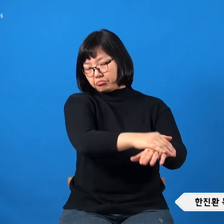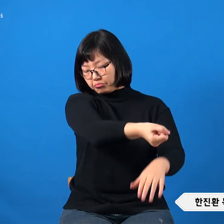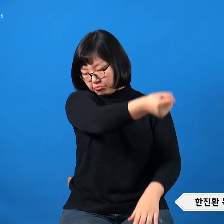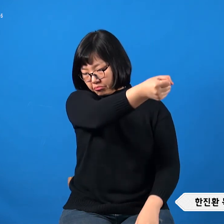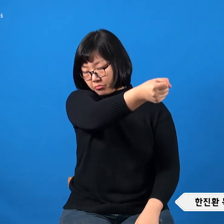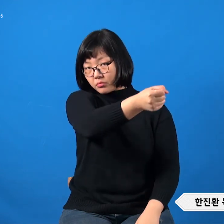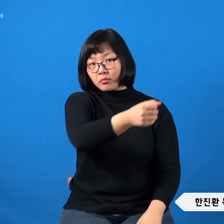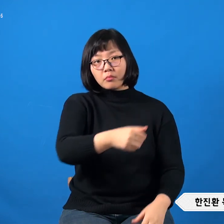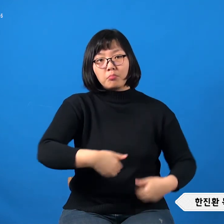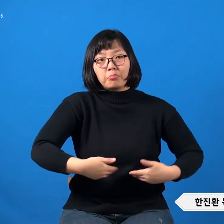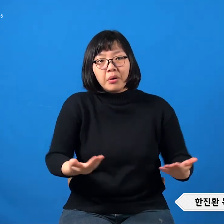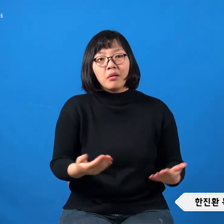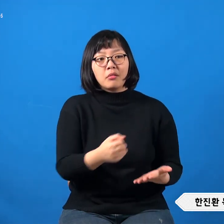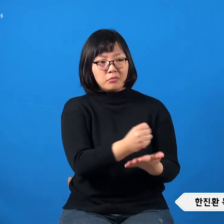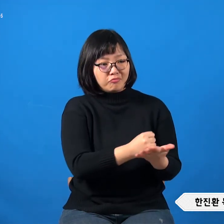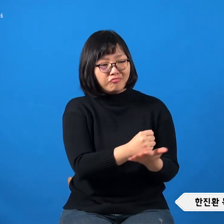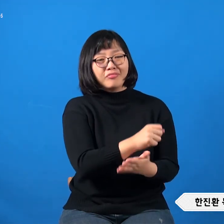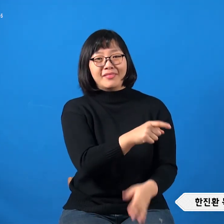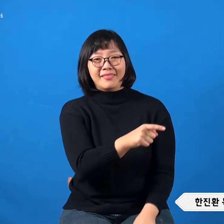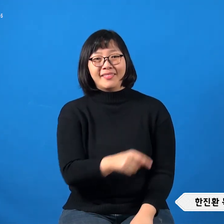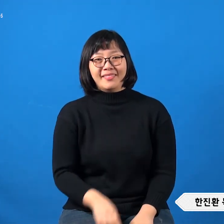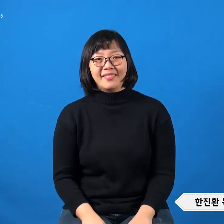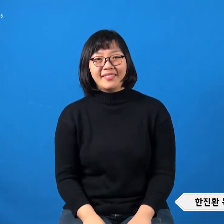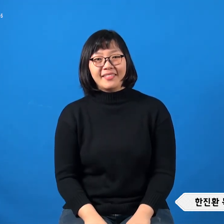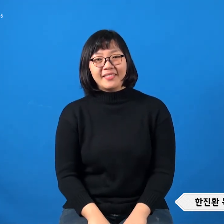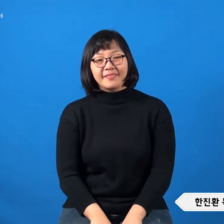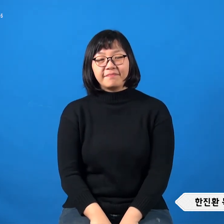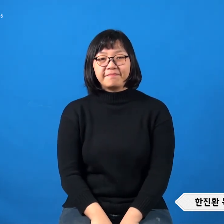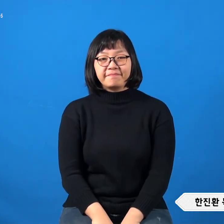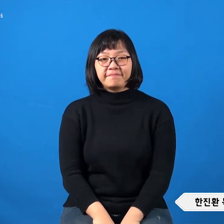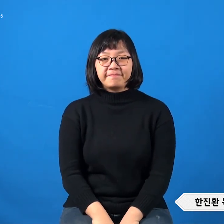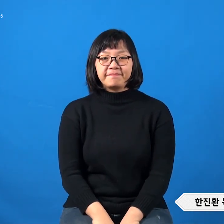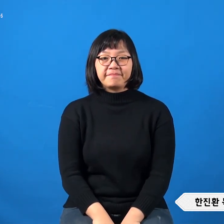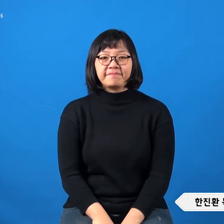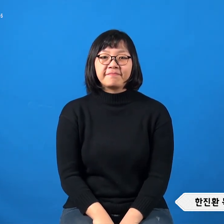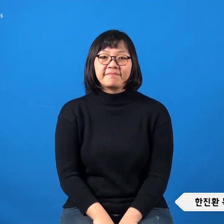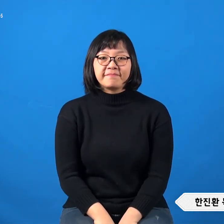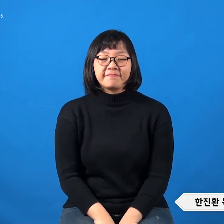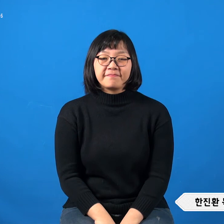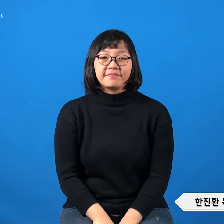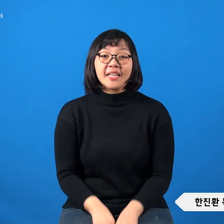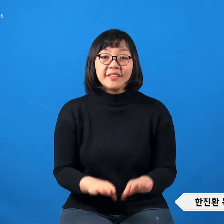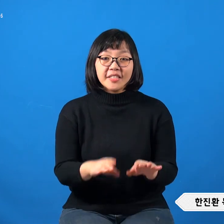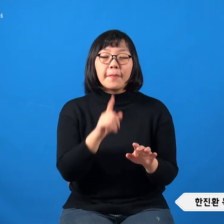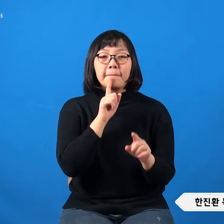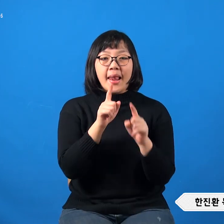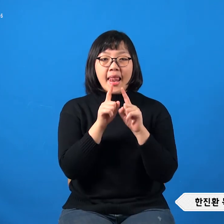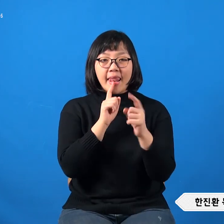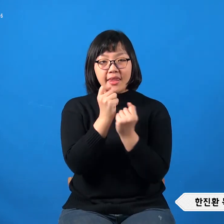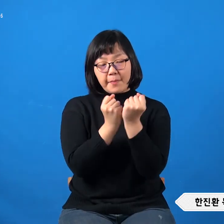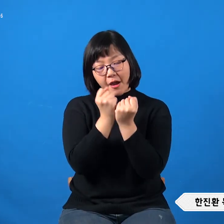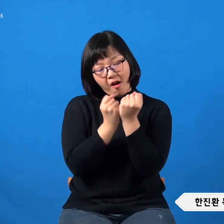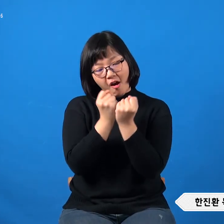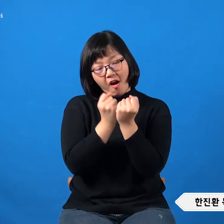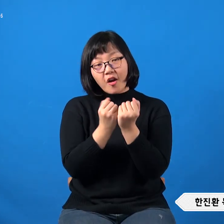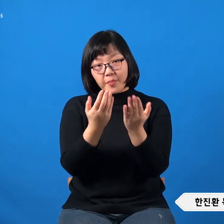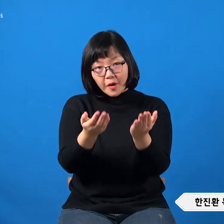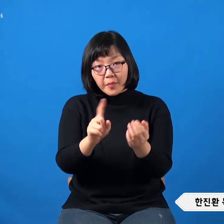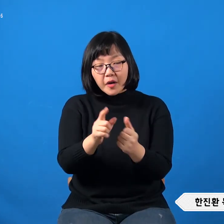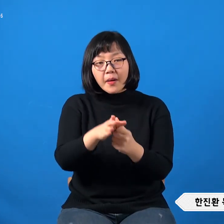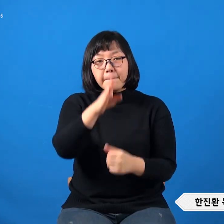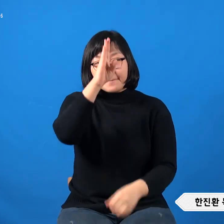미신이라는 것입니다. 그게 바로 의료과학 미신이라는 것입니다. 그러면서 그분 말이